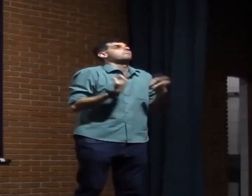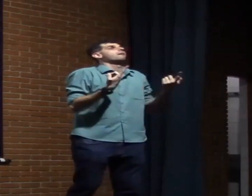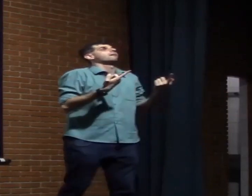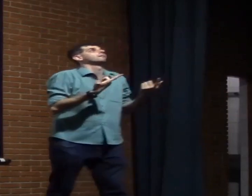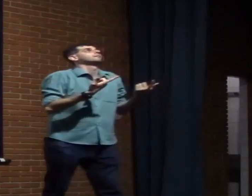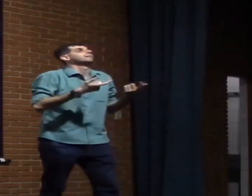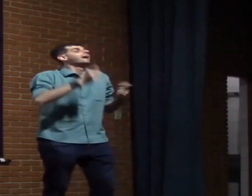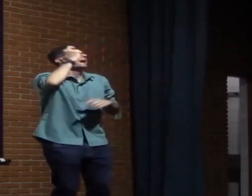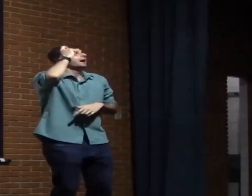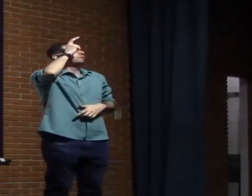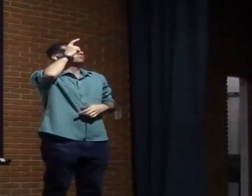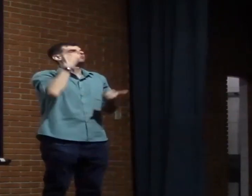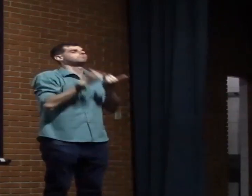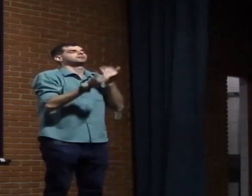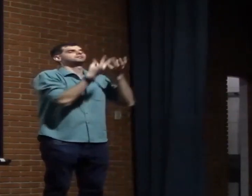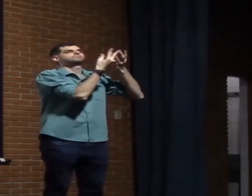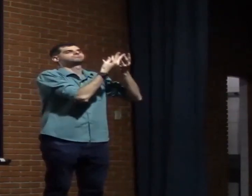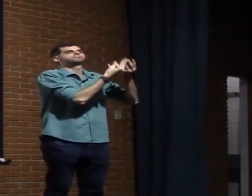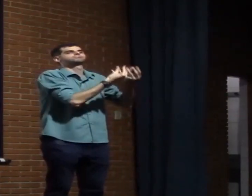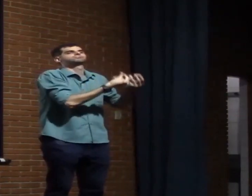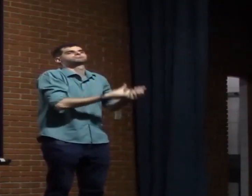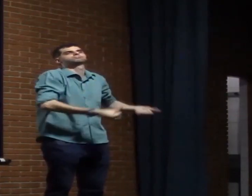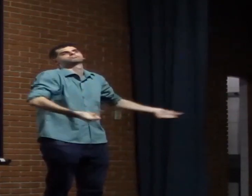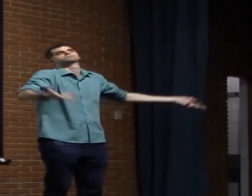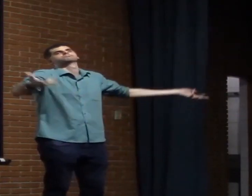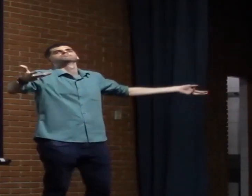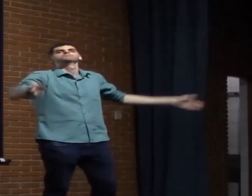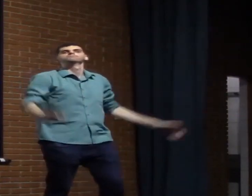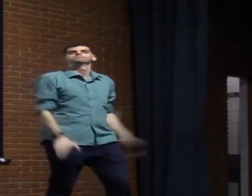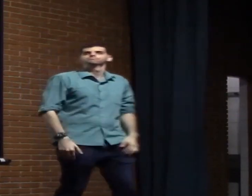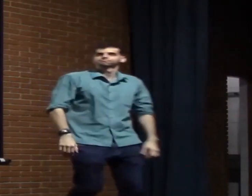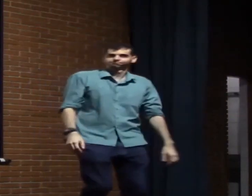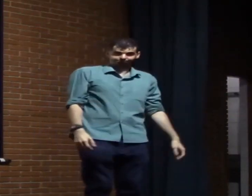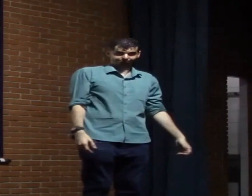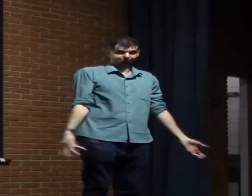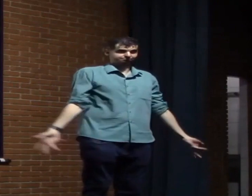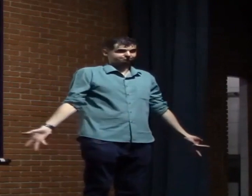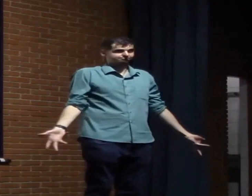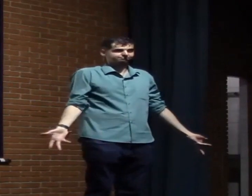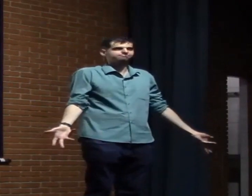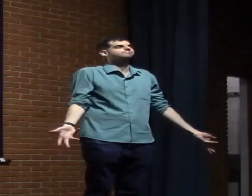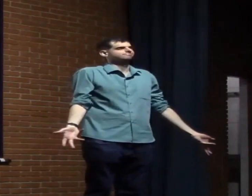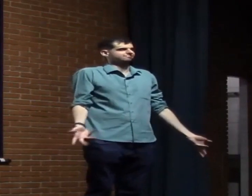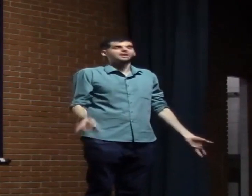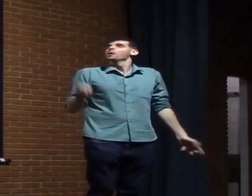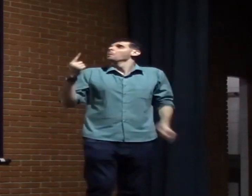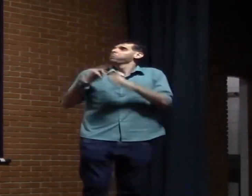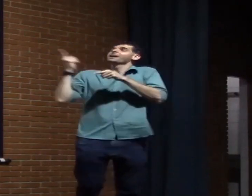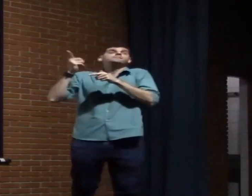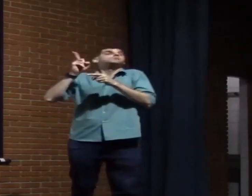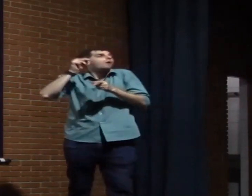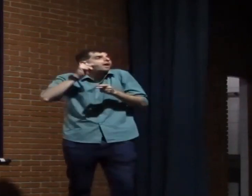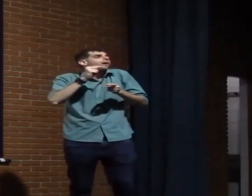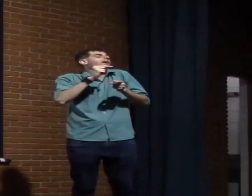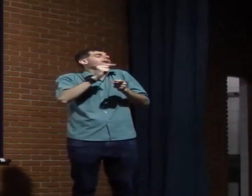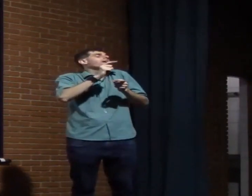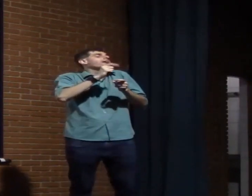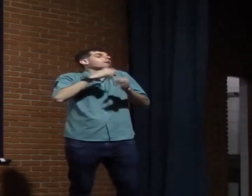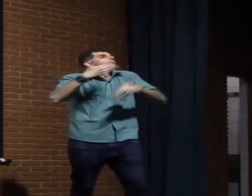muitos acessos assim dos surdos, mas parece que realmente se esqueceu da cultura surda, desse sujeito surdo nesses espaços também,